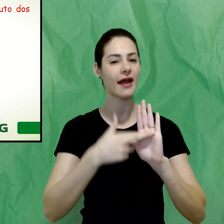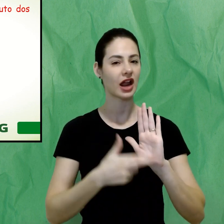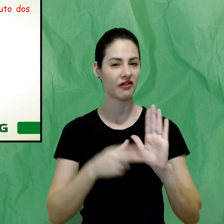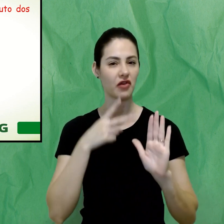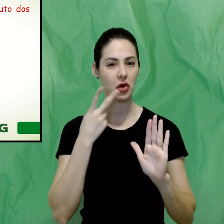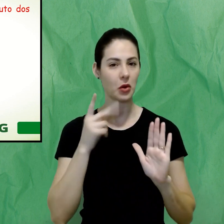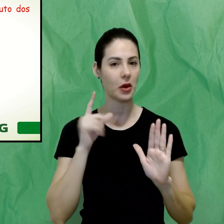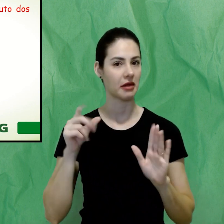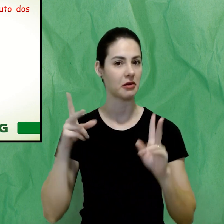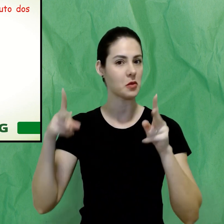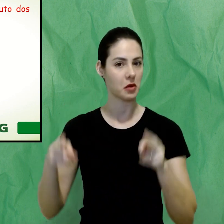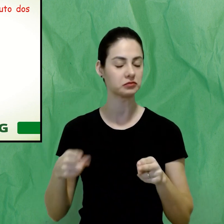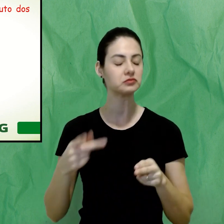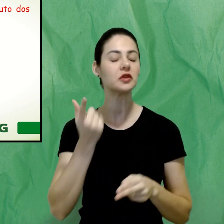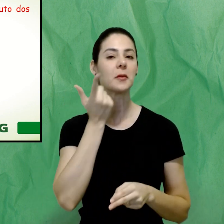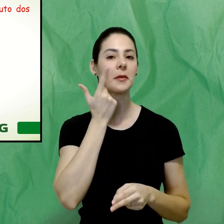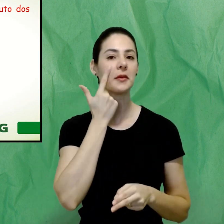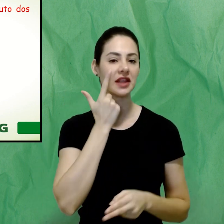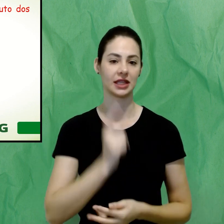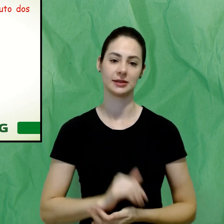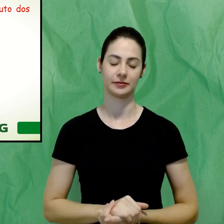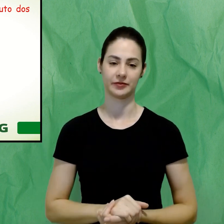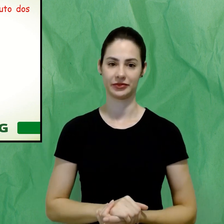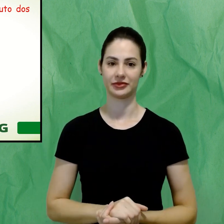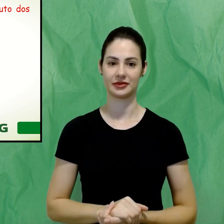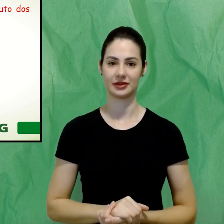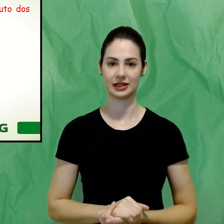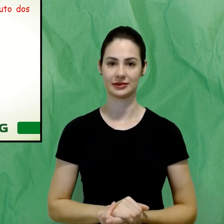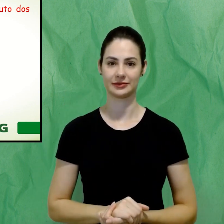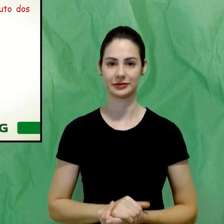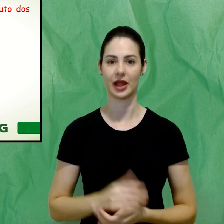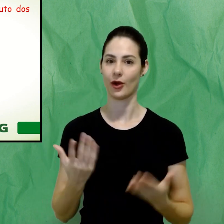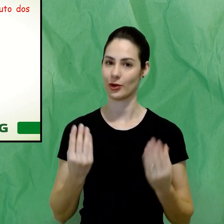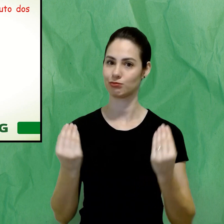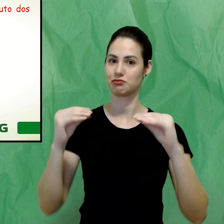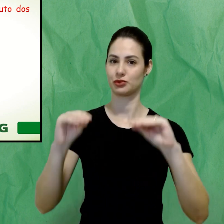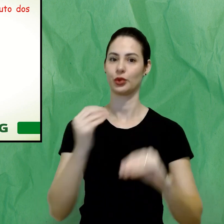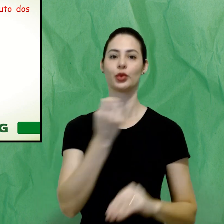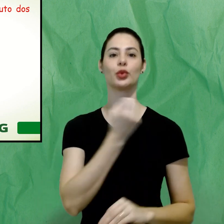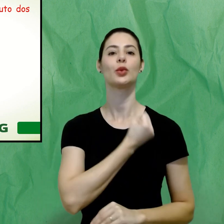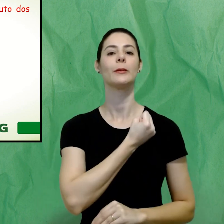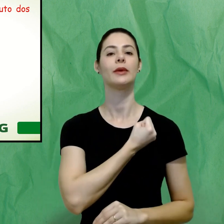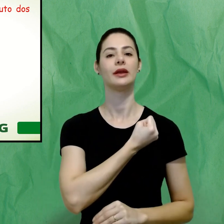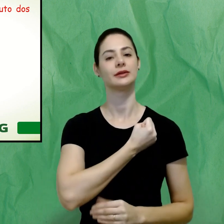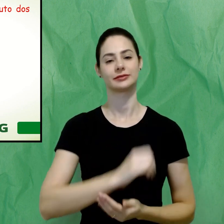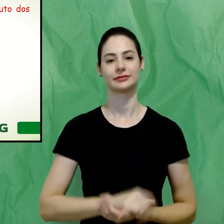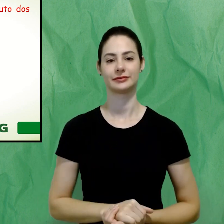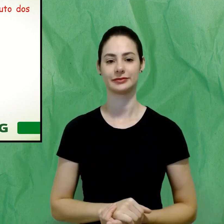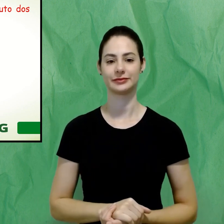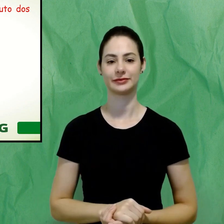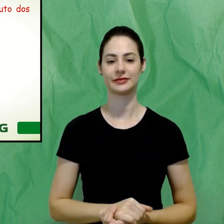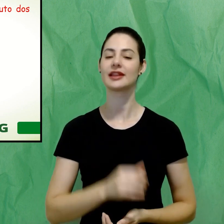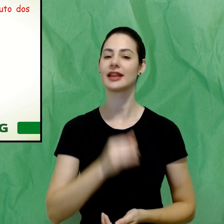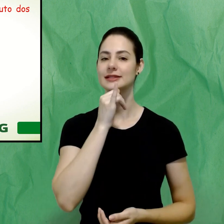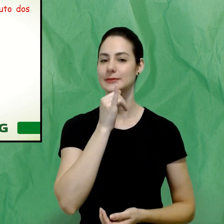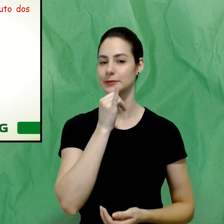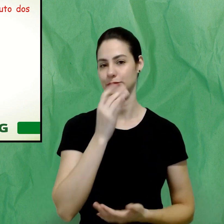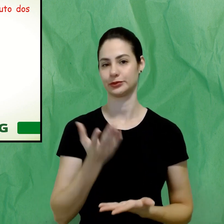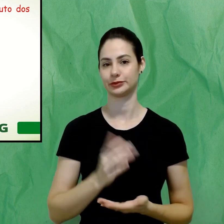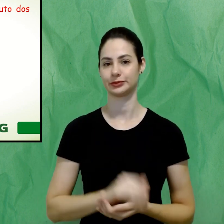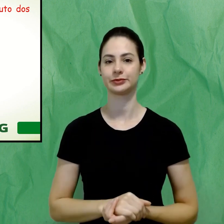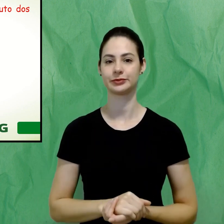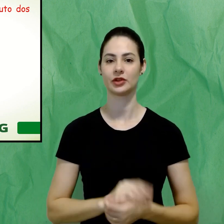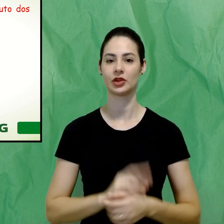que isso é igual. Vamos verificar a propriedade fundamental agora com números. eu tenho a